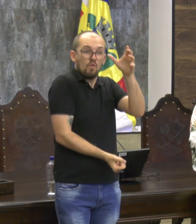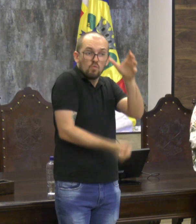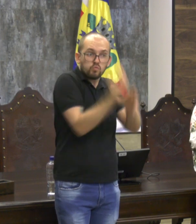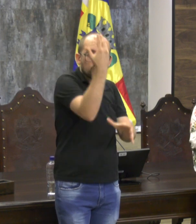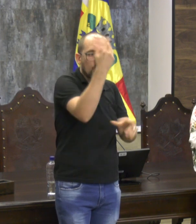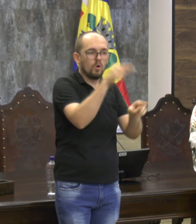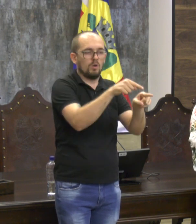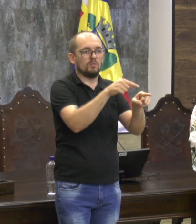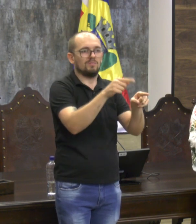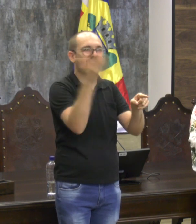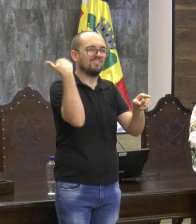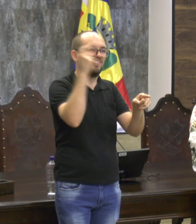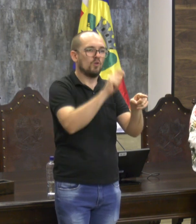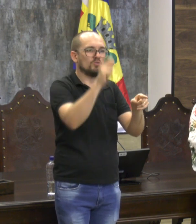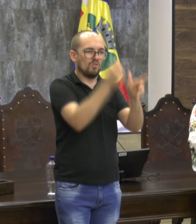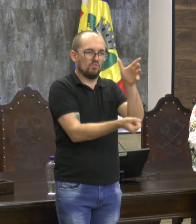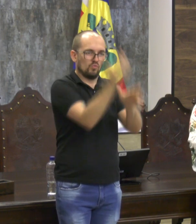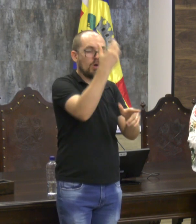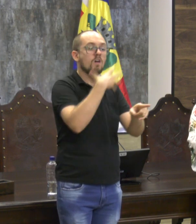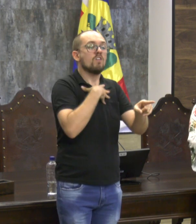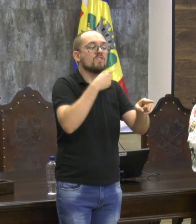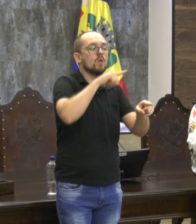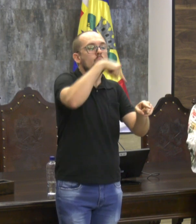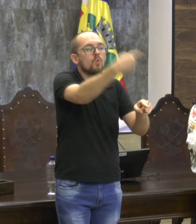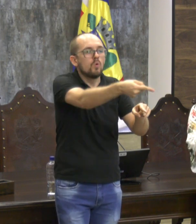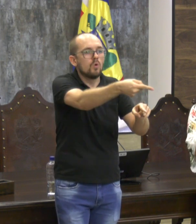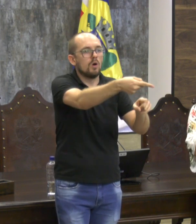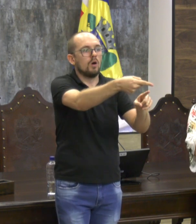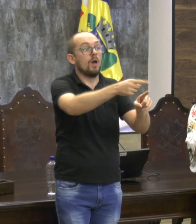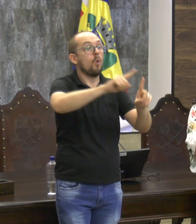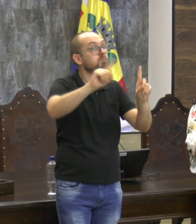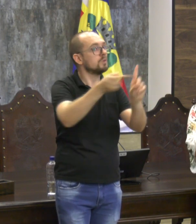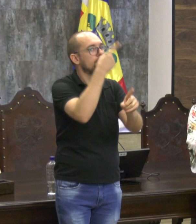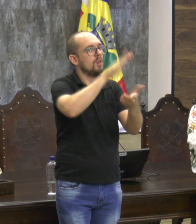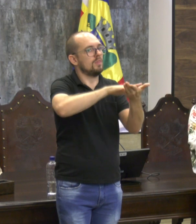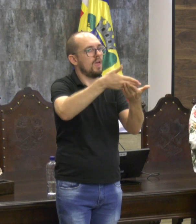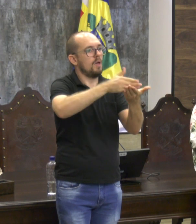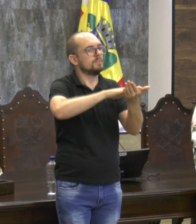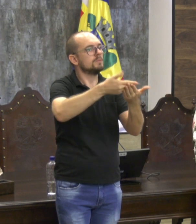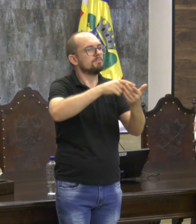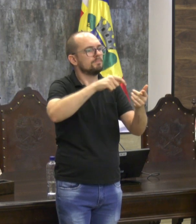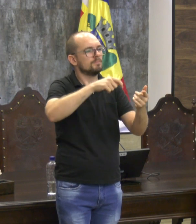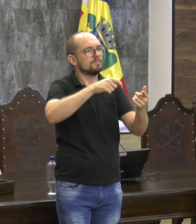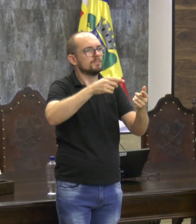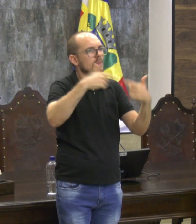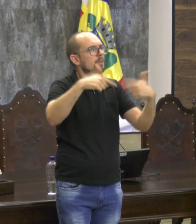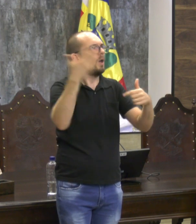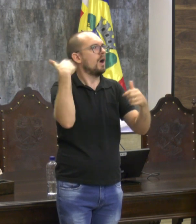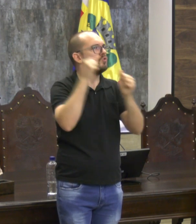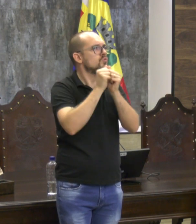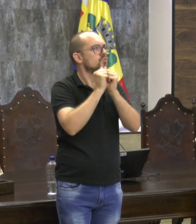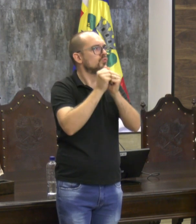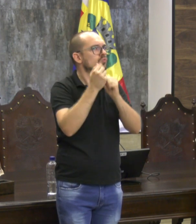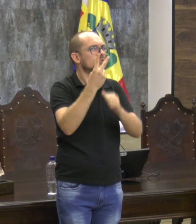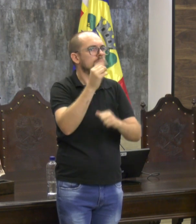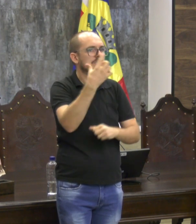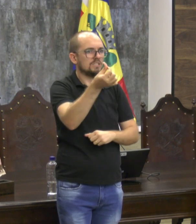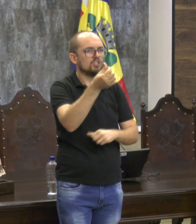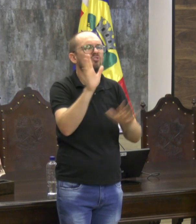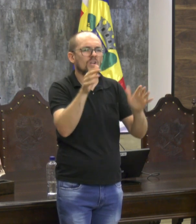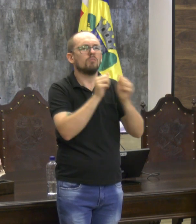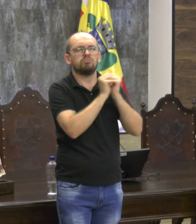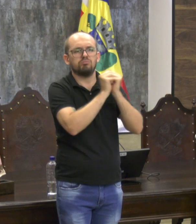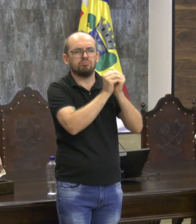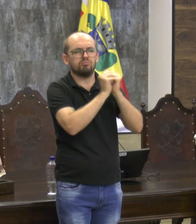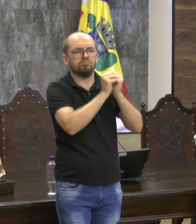Clube de Surdos de Jundiaí, por exemplo, foi o primeiro intérprete a trabalhar com o Gustavo em 2016, né? Então existe uma parceria,